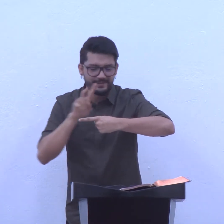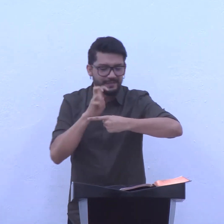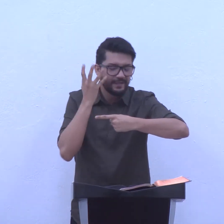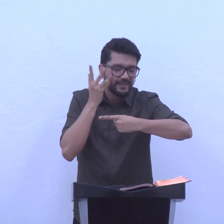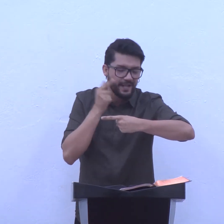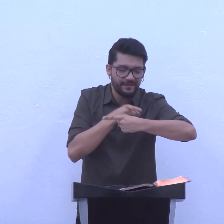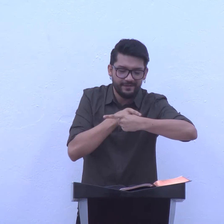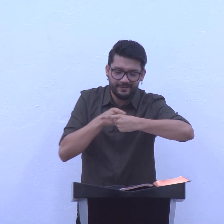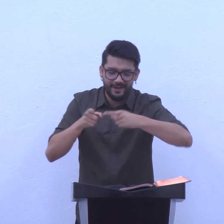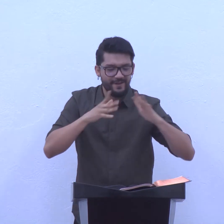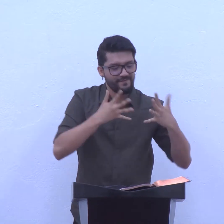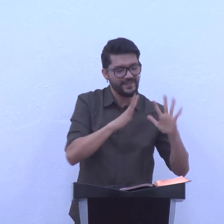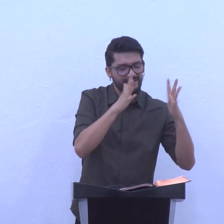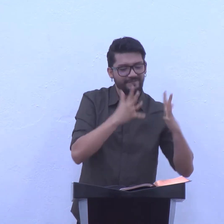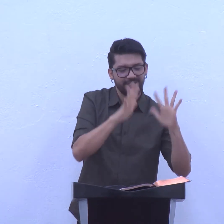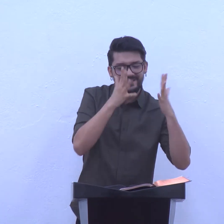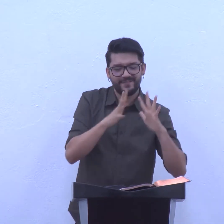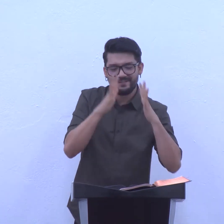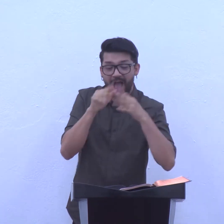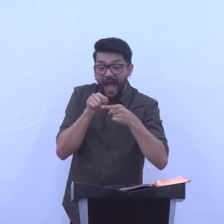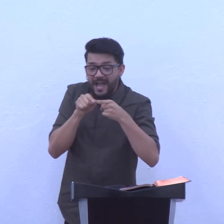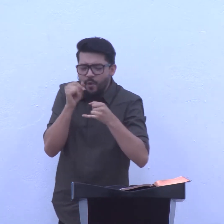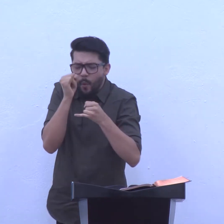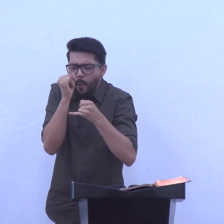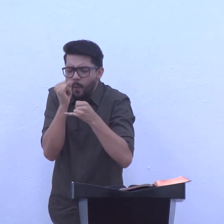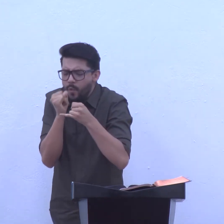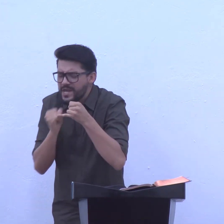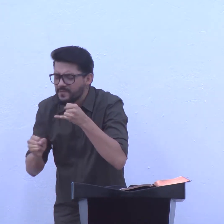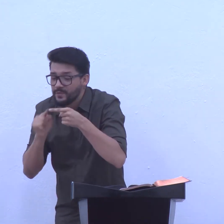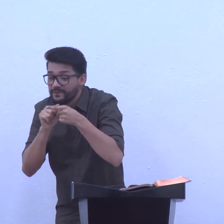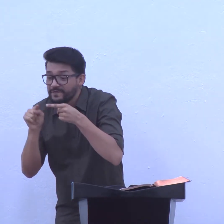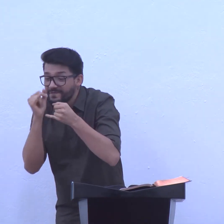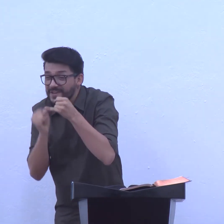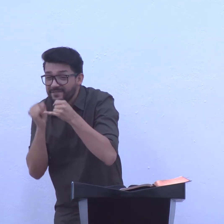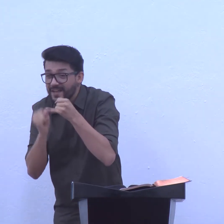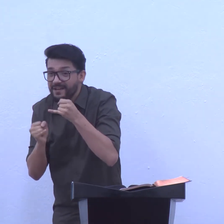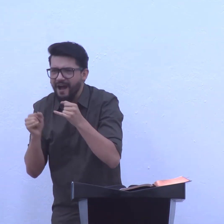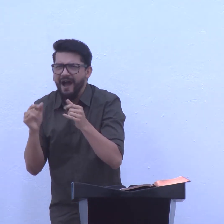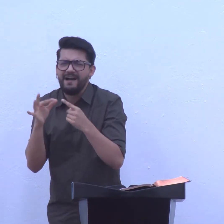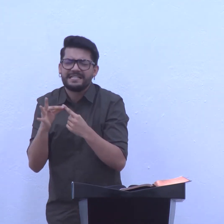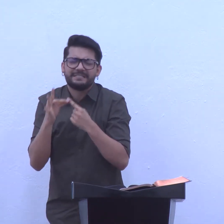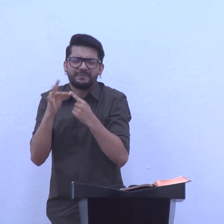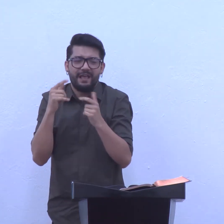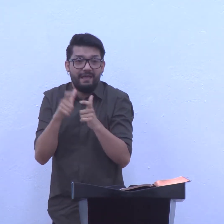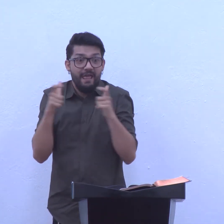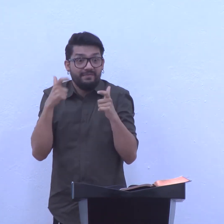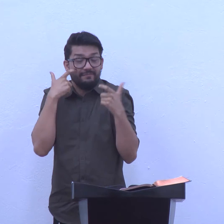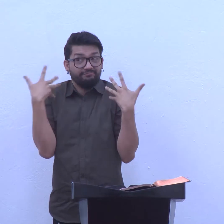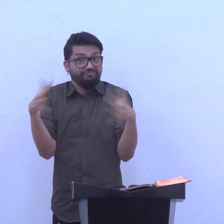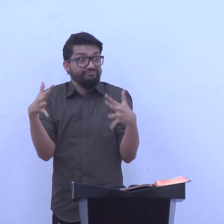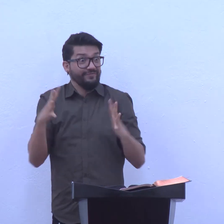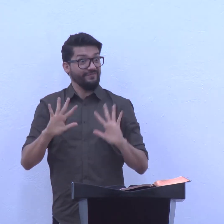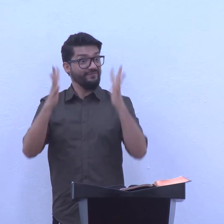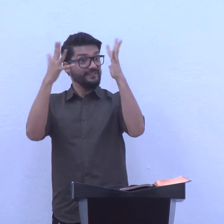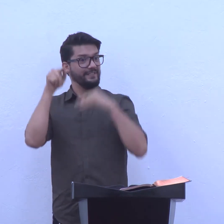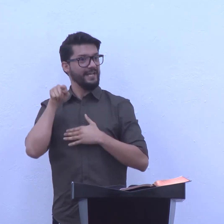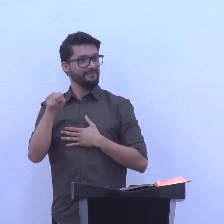días duraba esta fiesta? 7 días. Pasaban toda una semana celebrando. Y cuando se está relatando que el último y